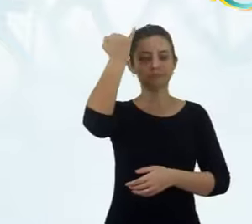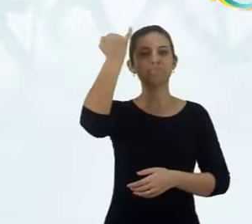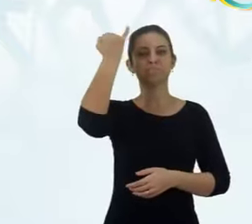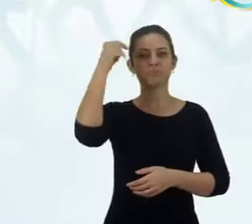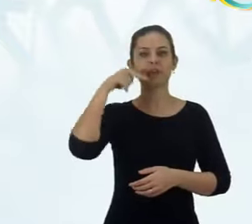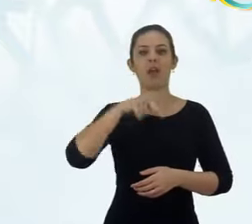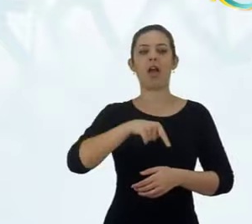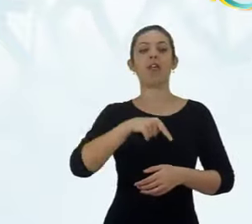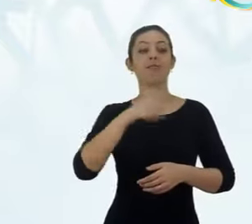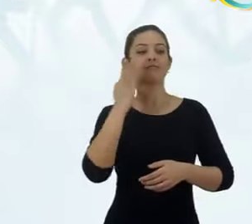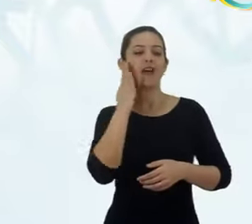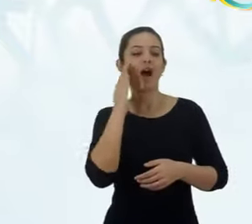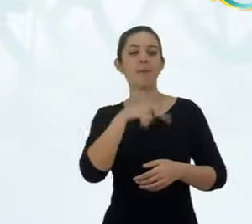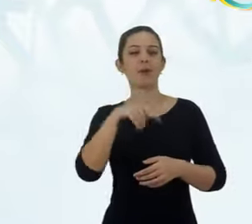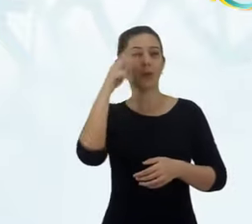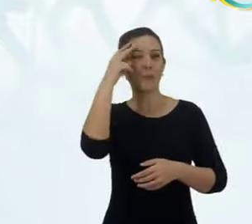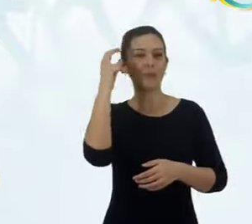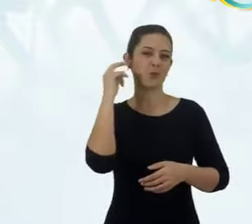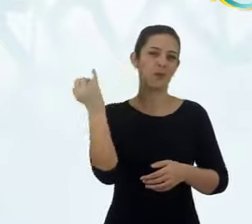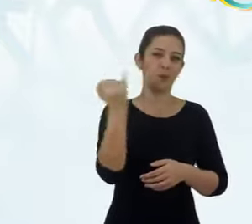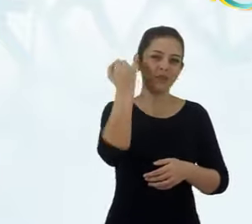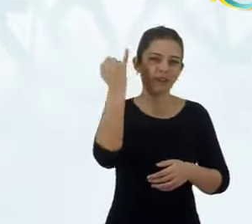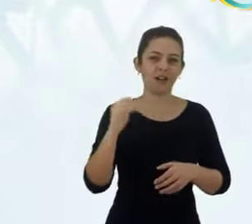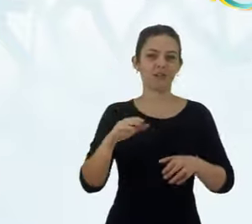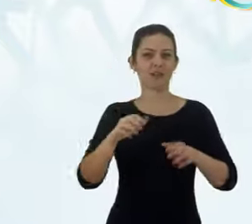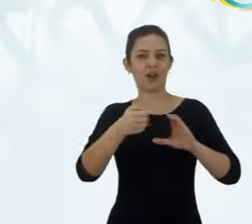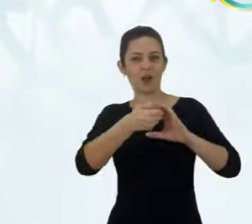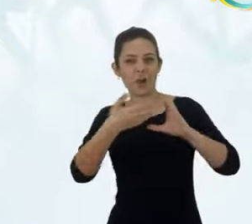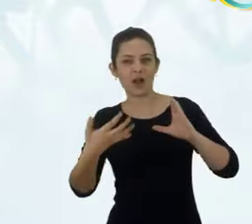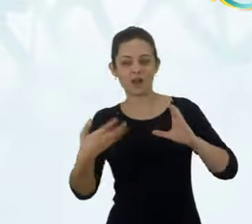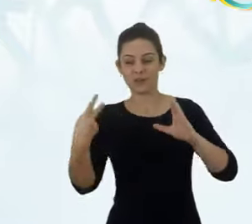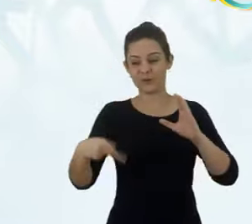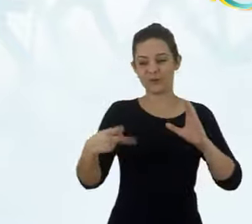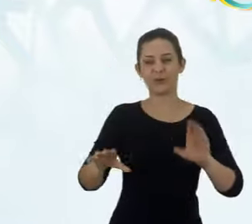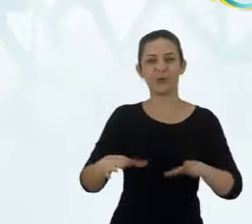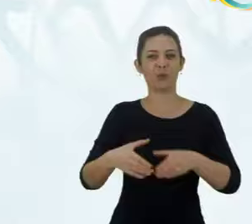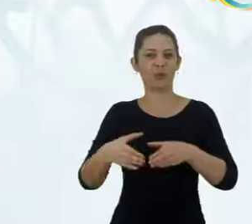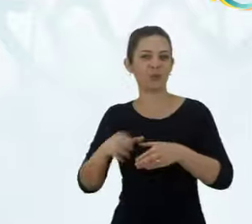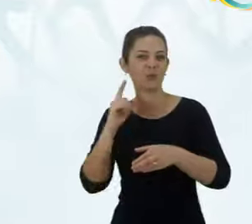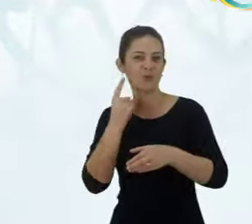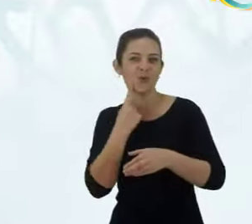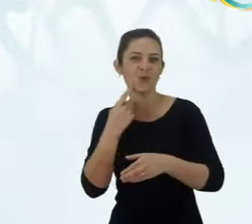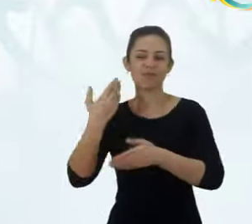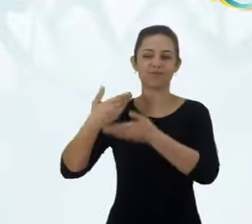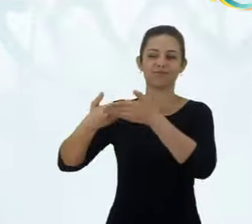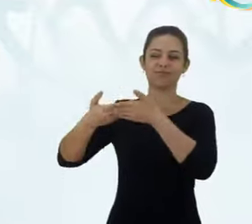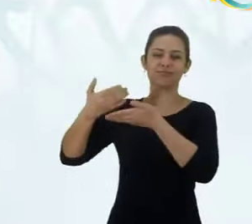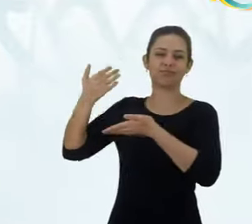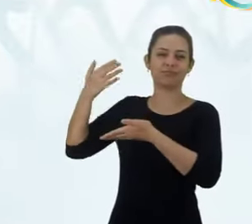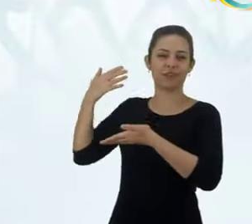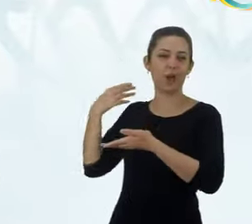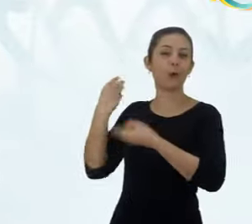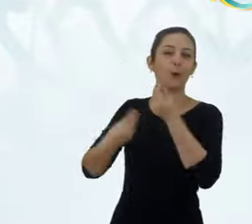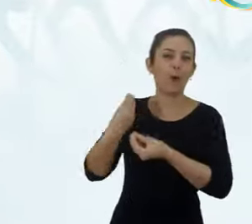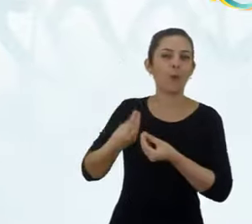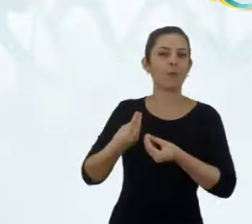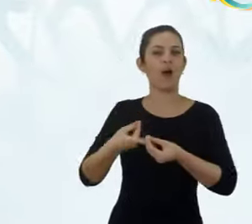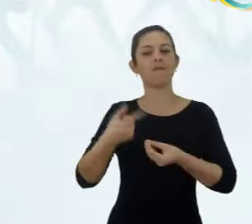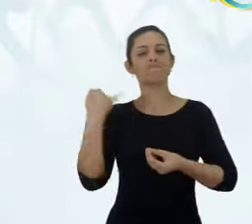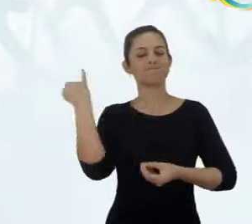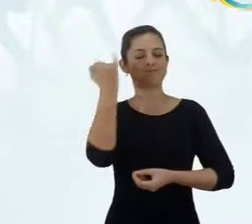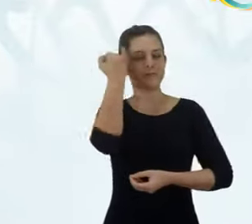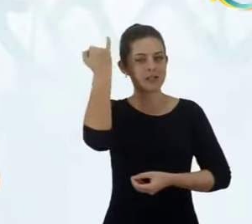extremamente importante. Eles têm uma cultura, eles têm suas características, saber desse histórico deles é